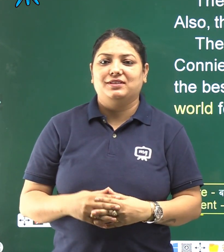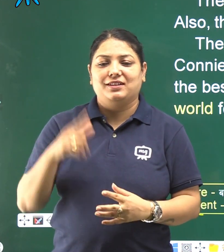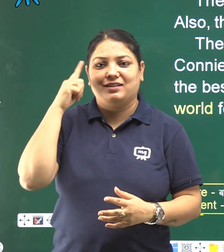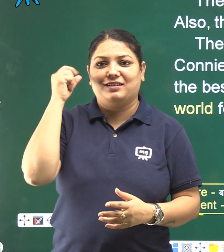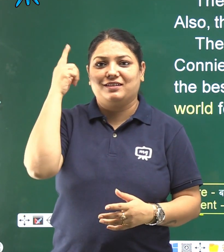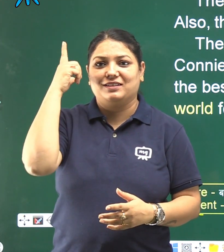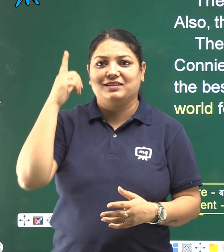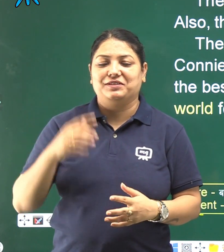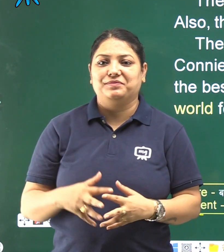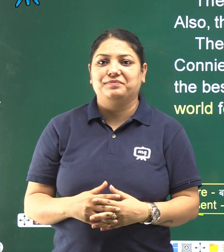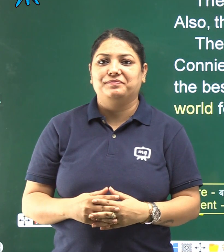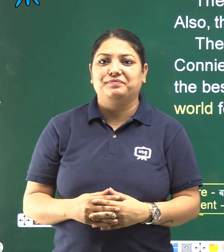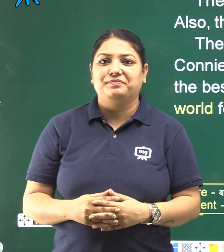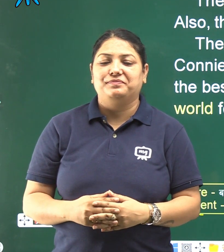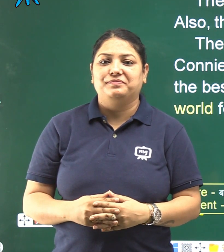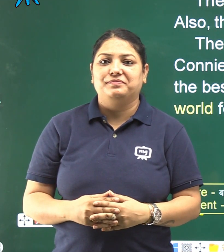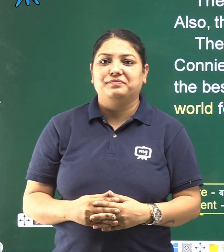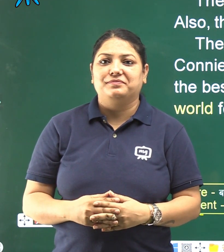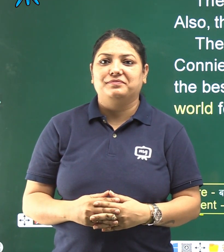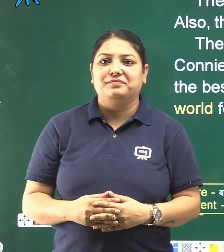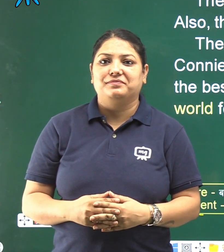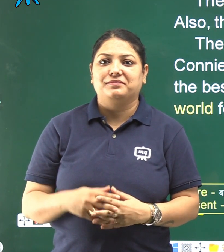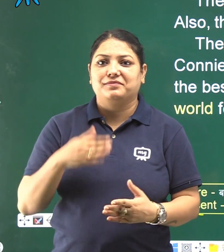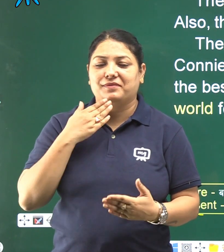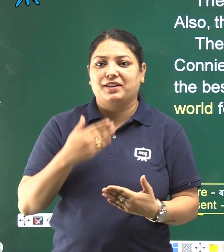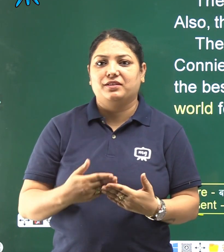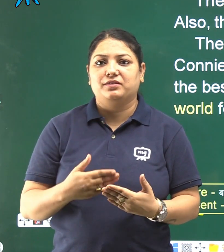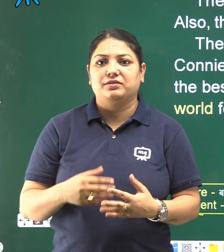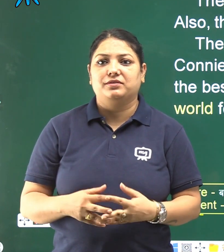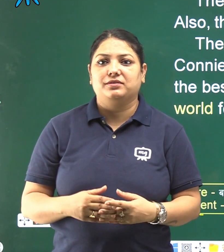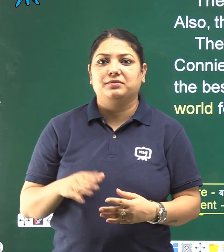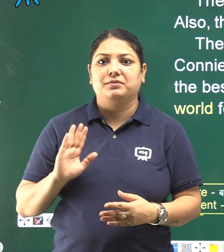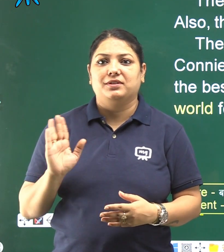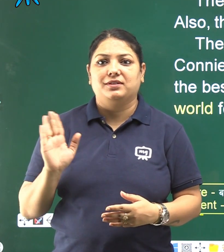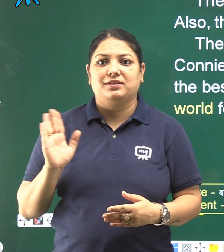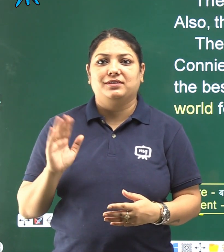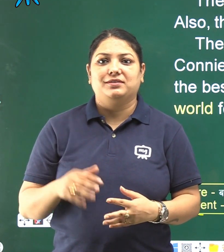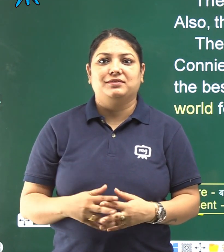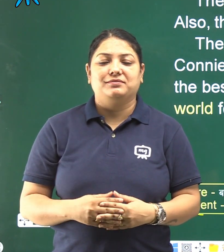अंडरस्टैंड? थैंक यू, बाय।